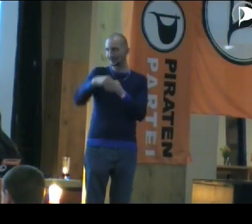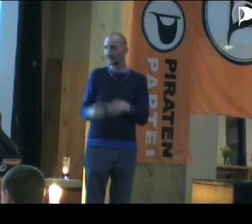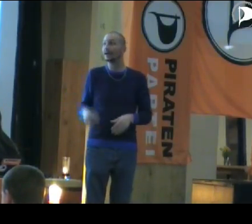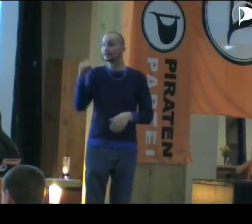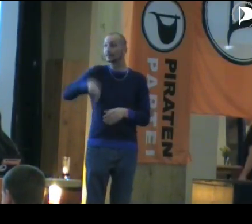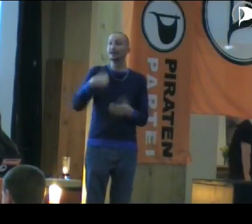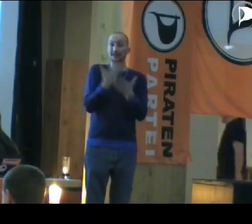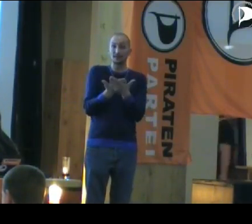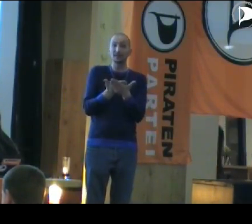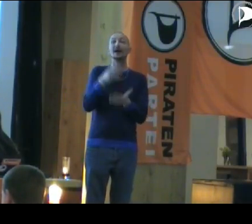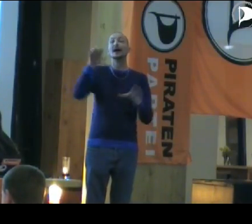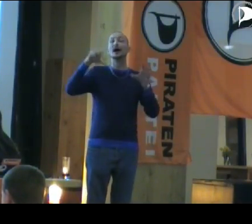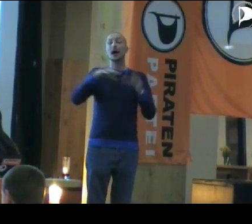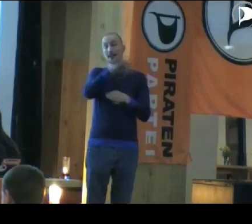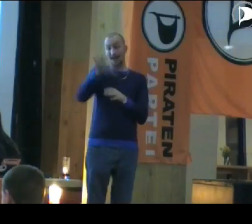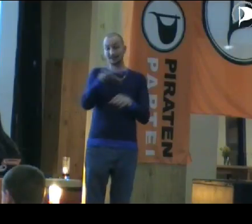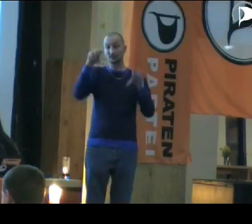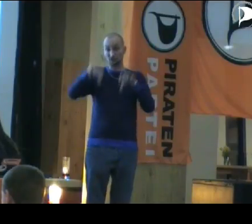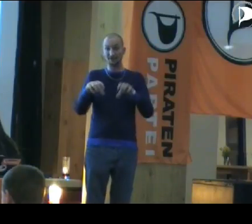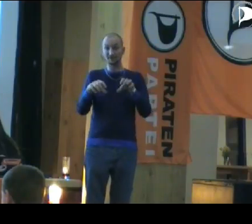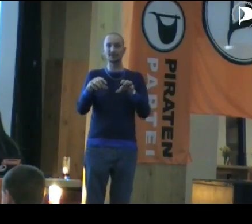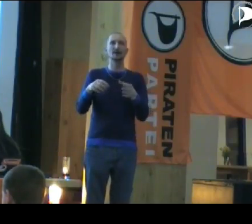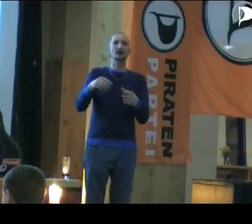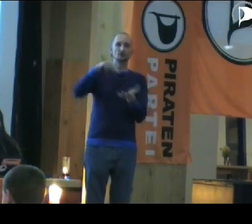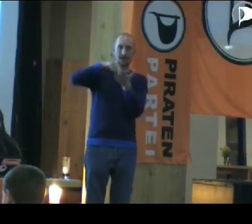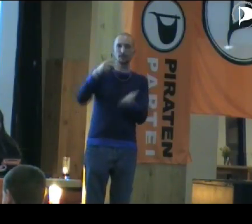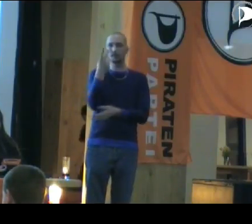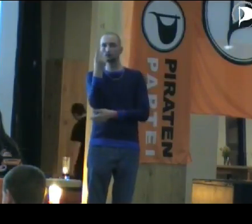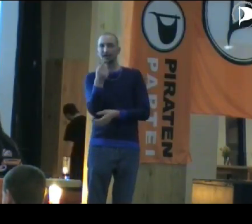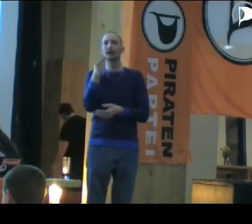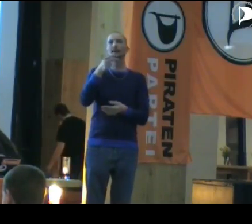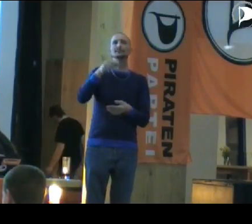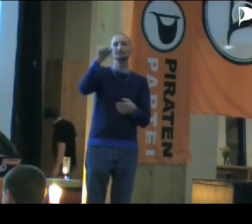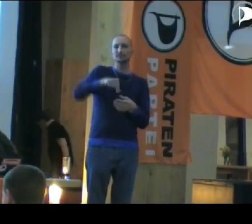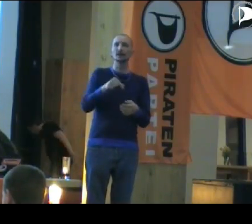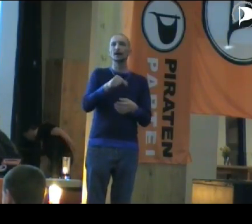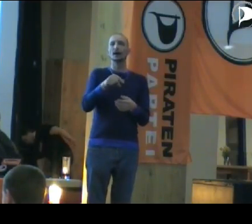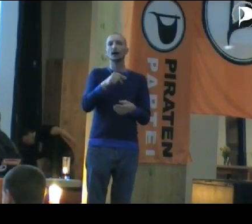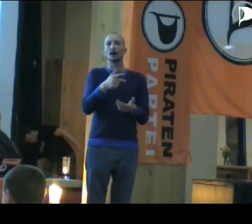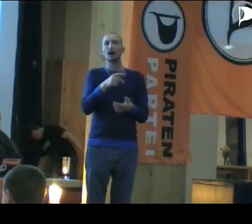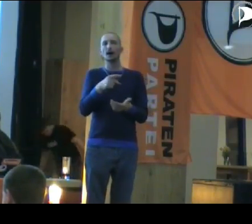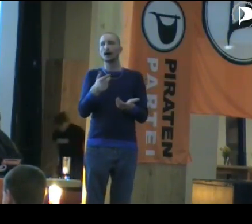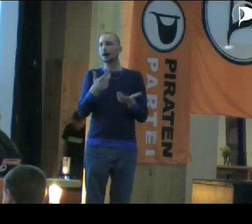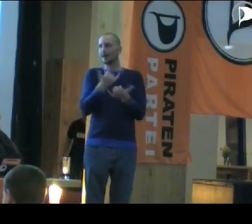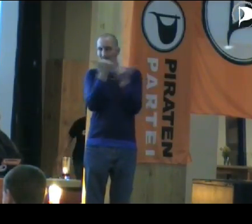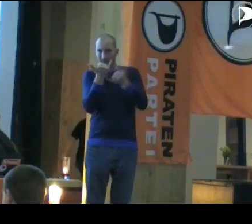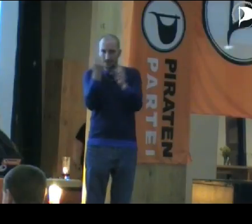kommt es zum thema name ist die hersteller budget und ausgestatteten und sonstig ist redebeiträge